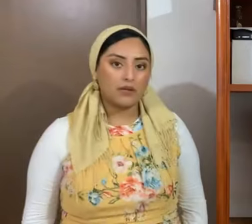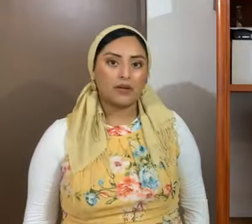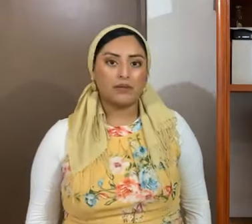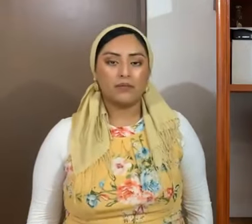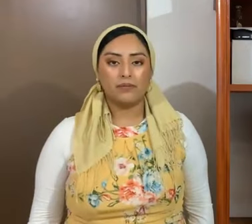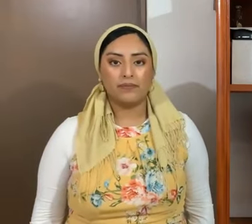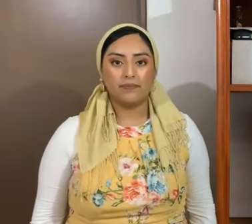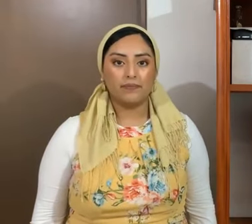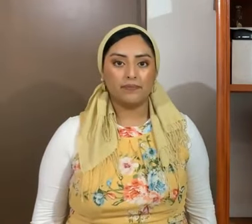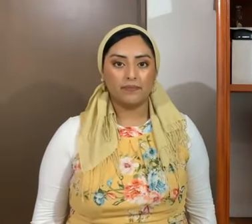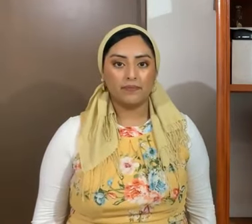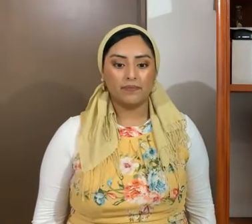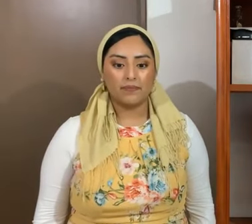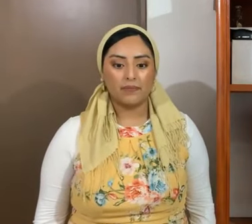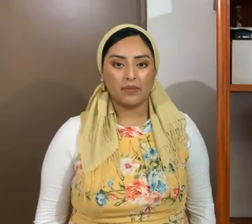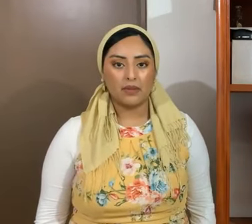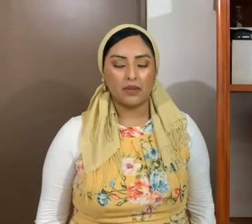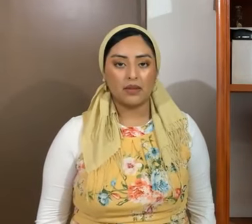Vamos para allá.